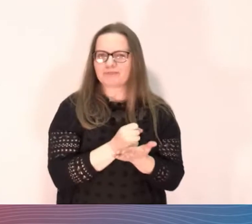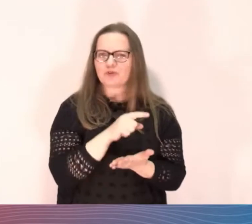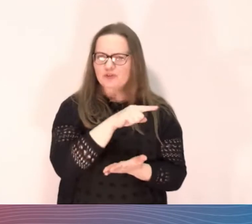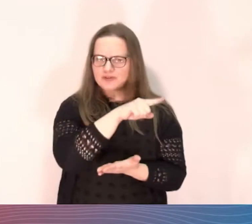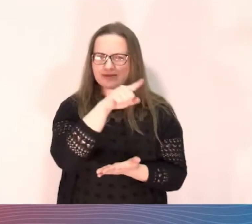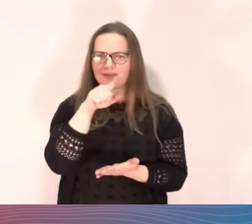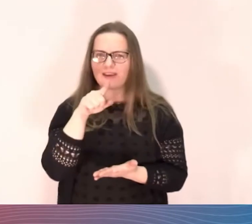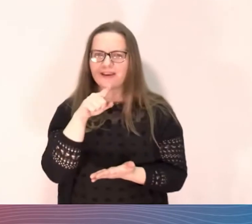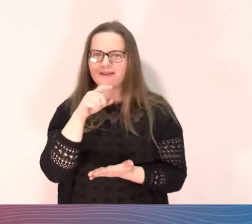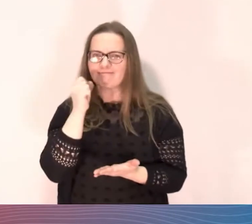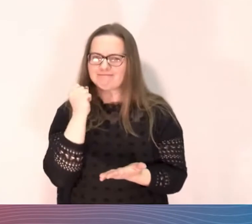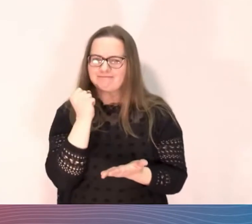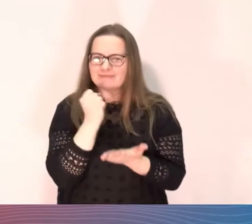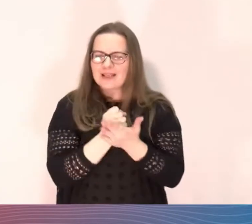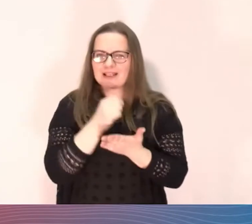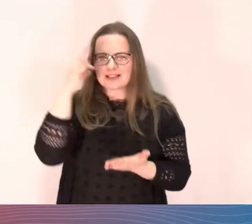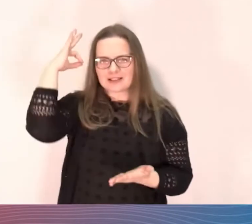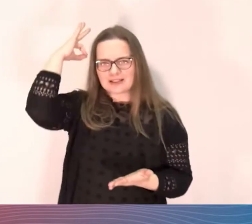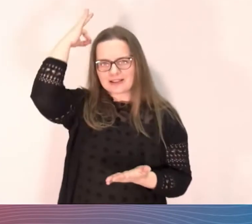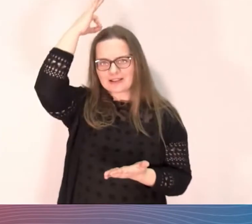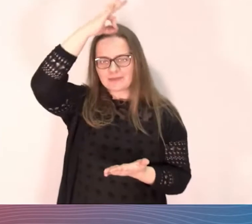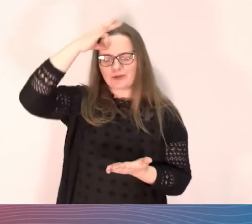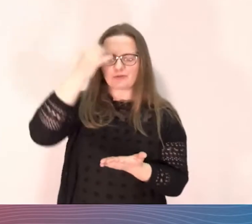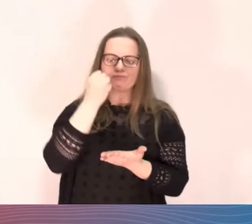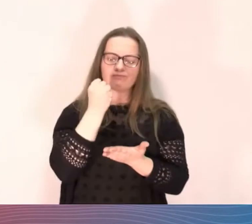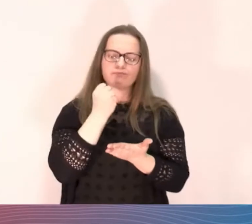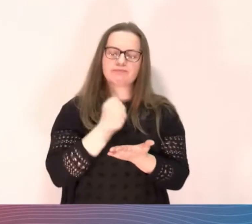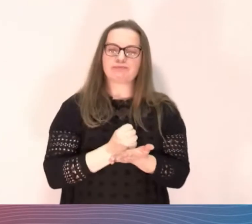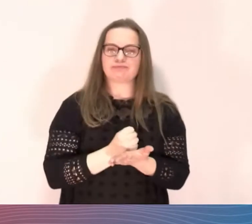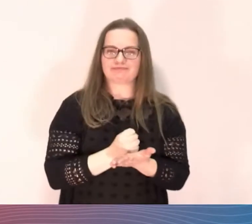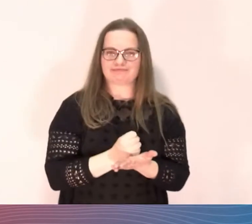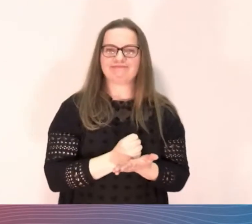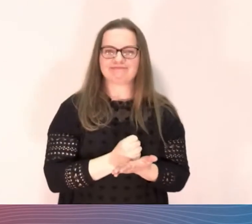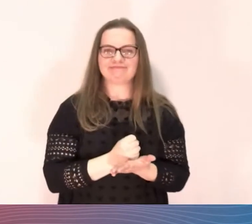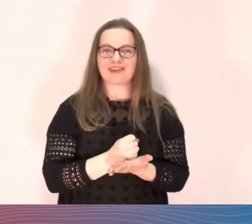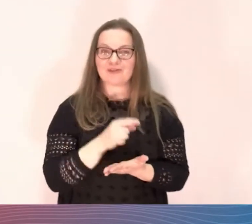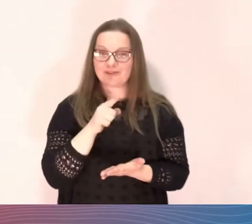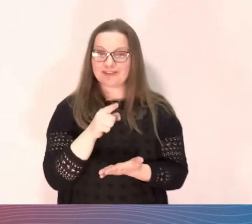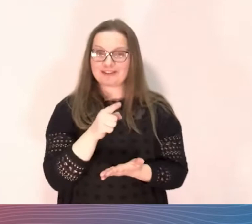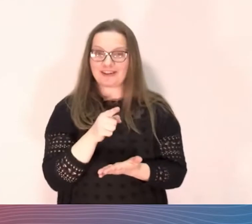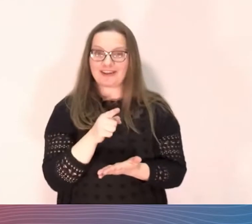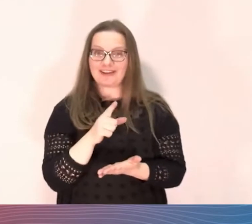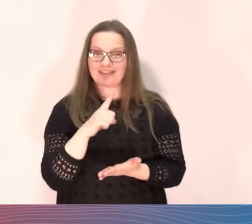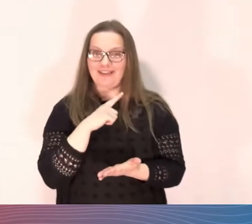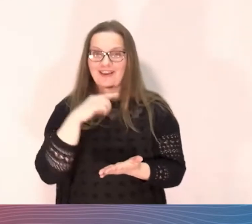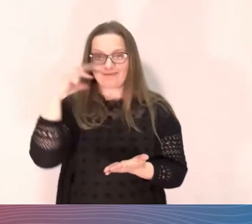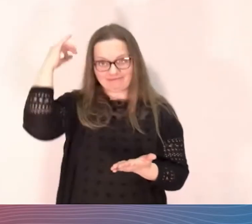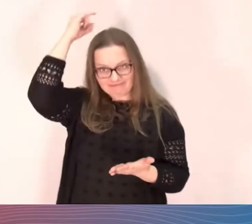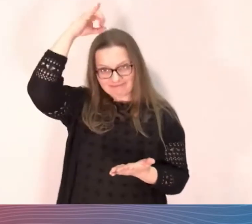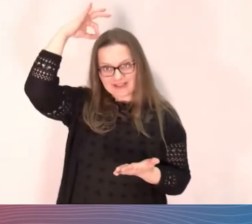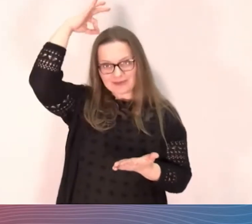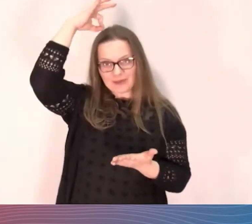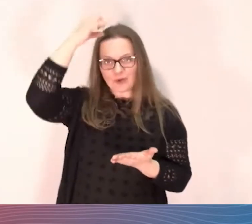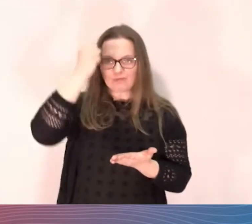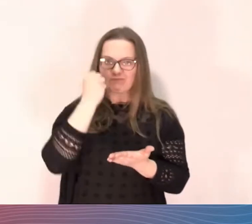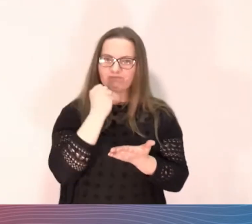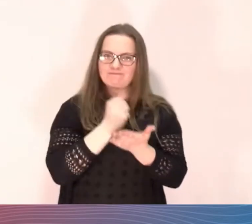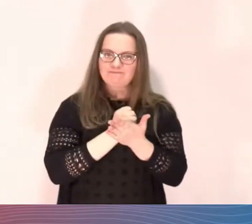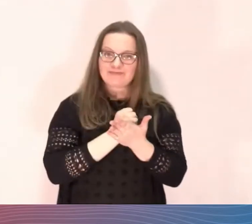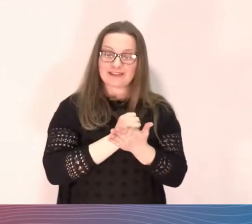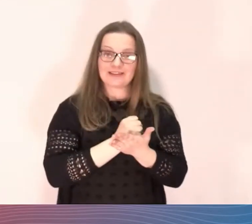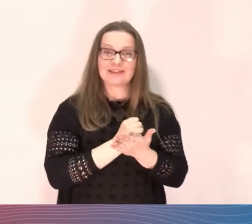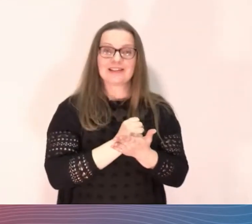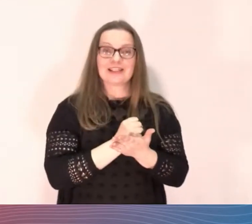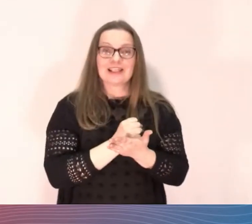Você foi marcado pelo Espírito Santo. Você tem uma marca do Espírito Santo que todos os seres